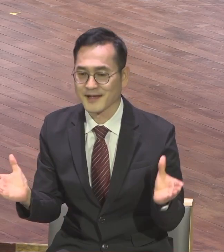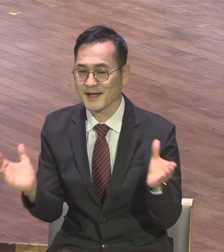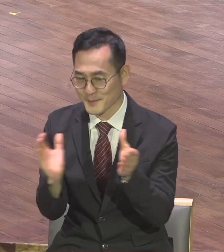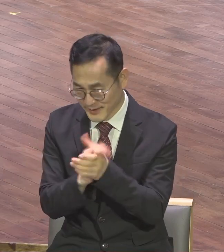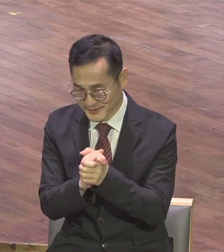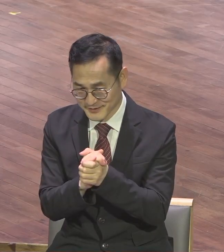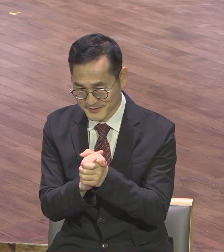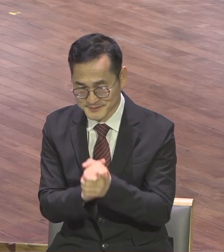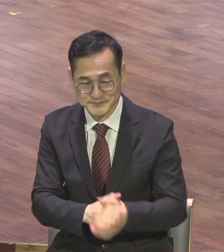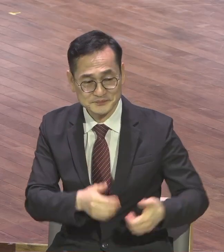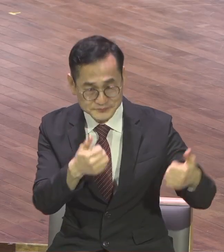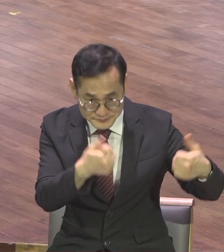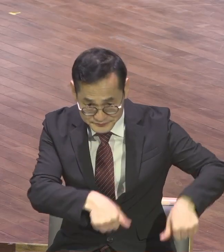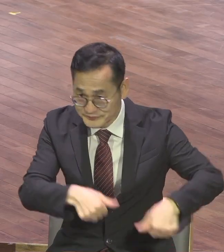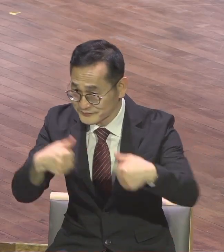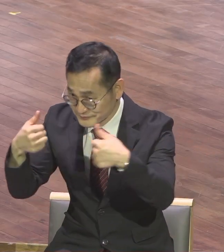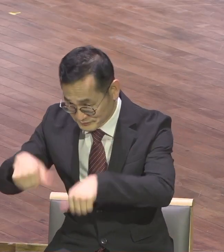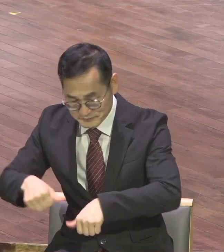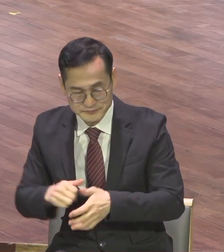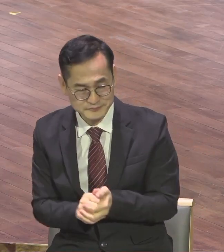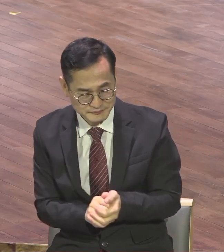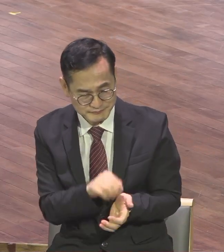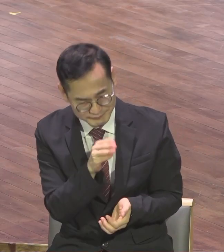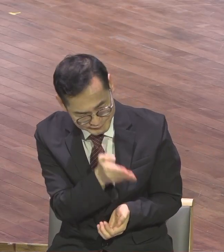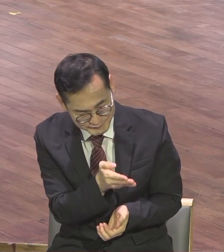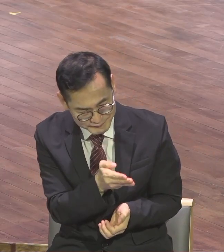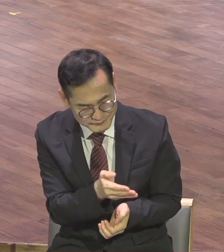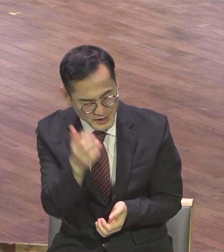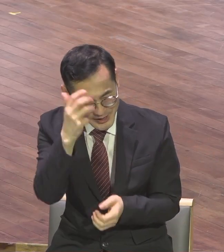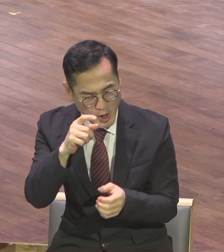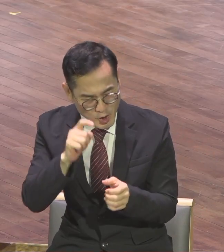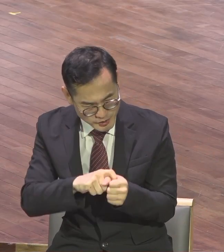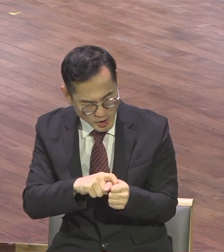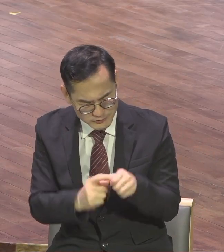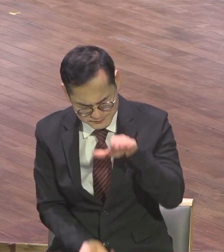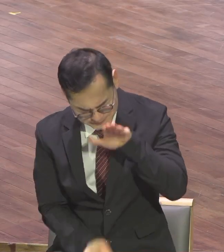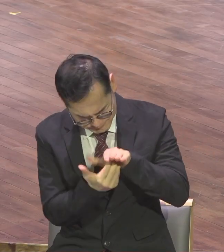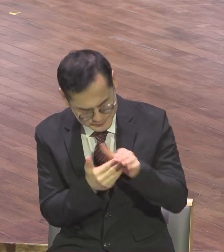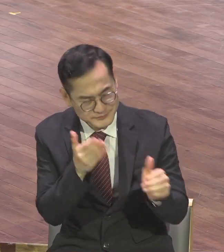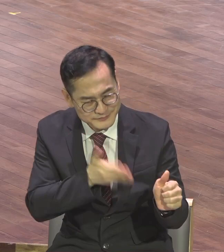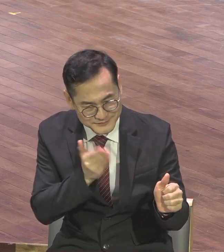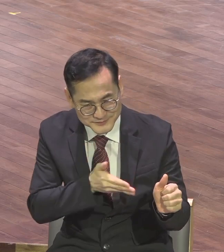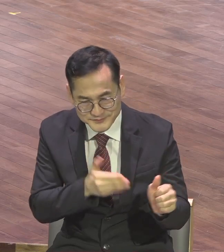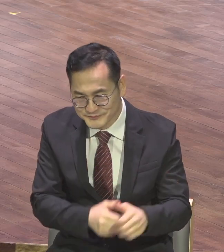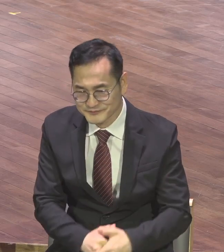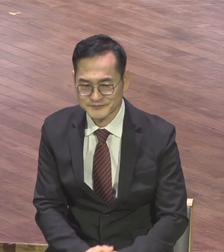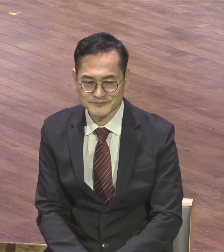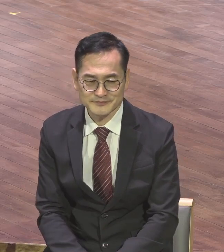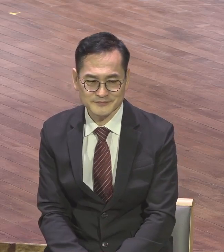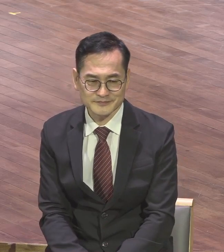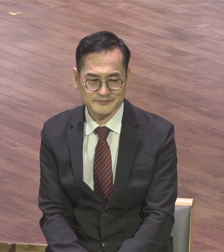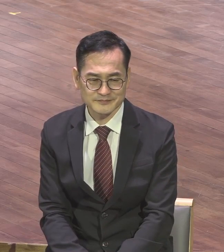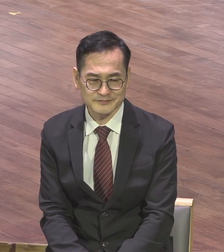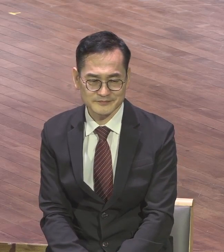우리 모든 해외 성도들도 같이 서로 인사합시다. 영적 서밋이 됩시다.